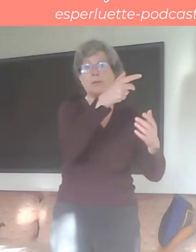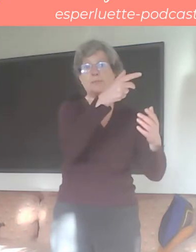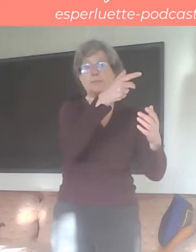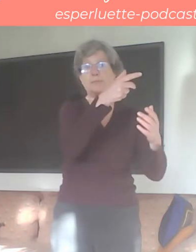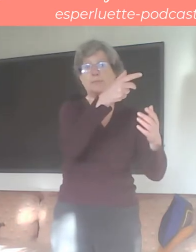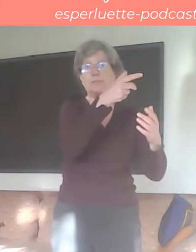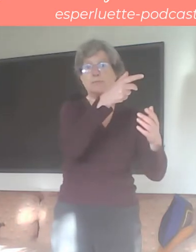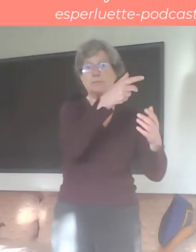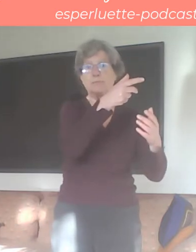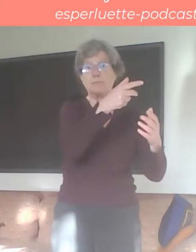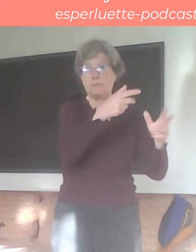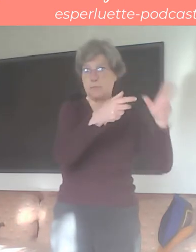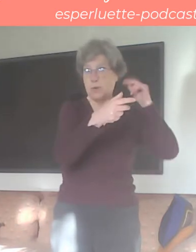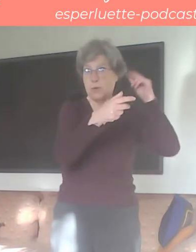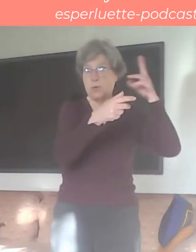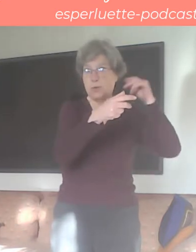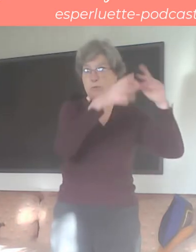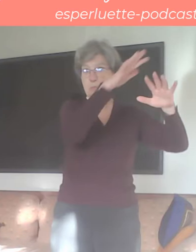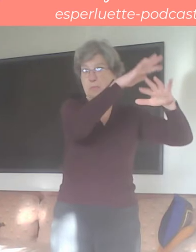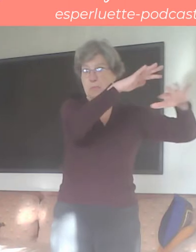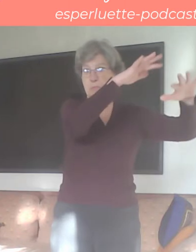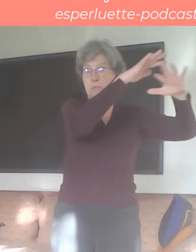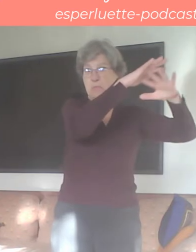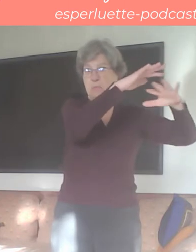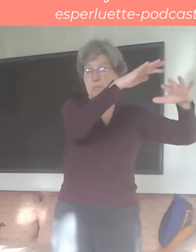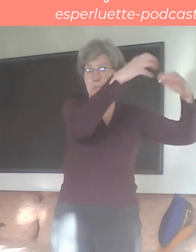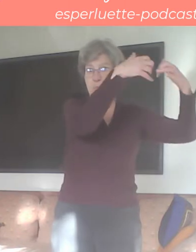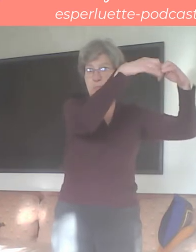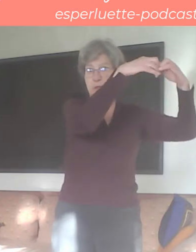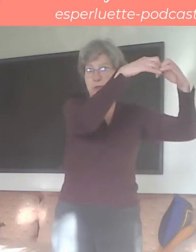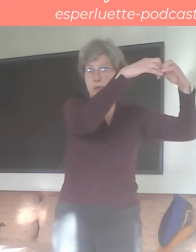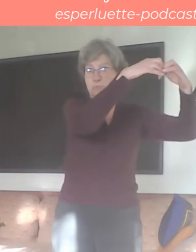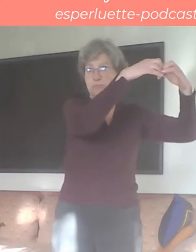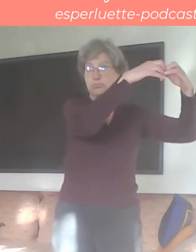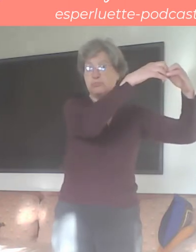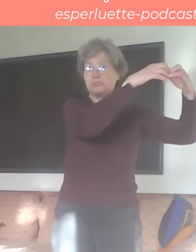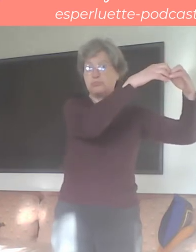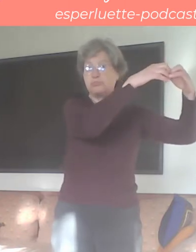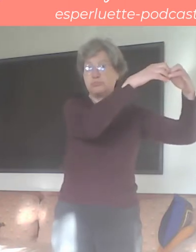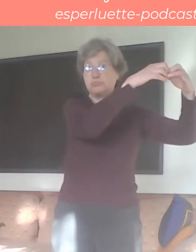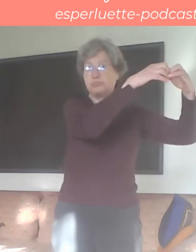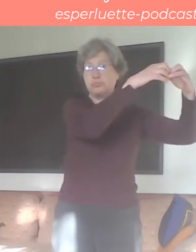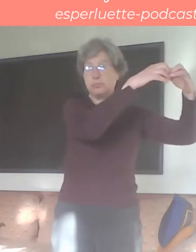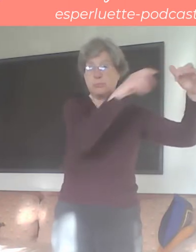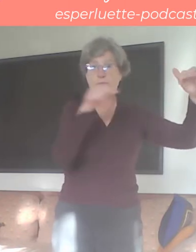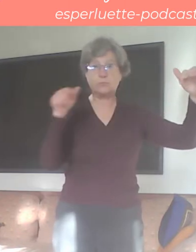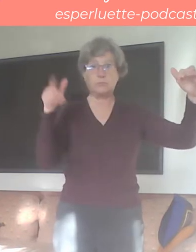qui se passe derrière et ils n'ont pas toutes les informations redondantes que nous, on peut avoir qui ne nous sont